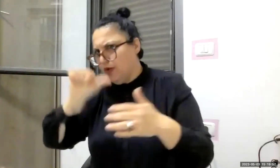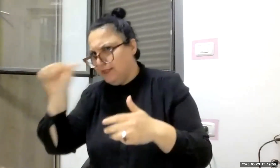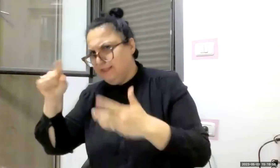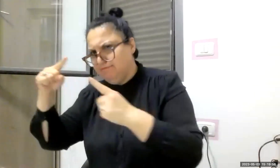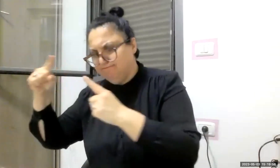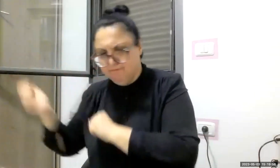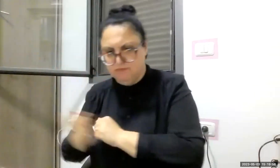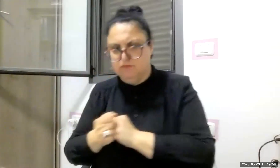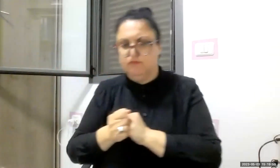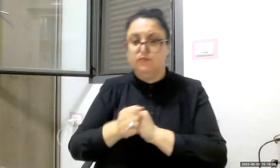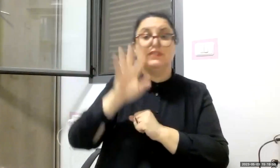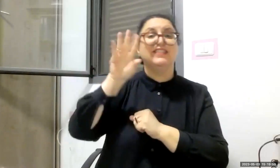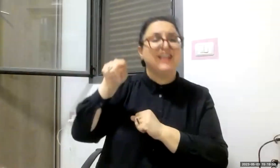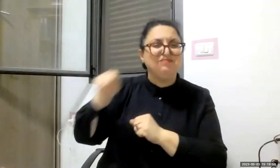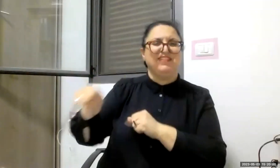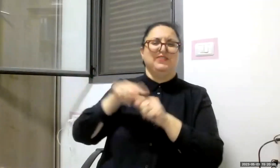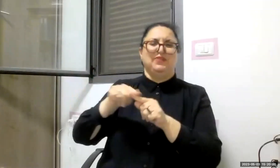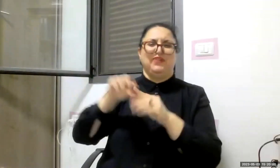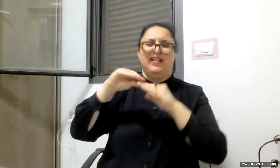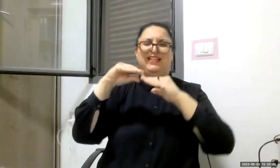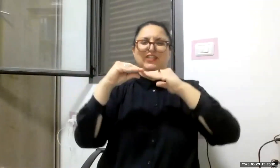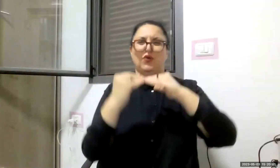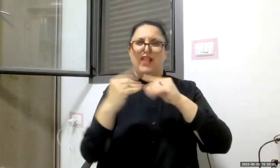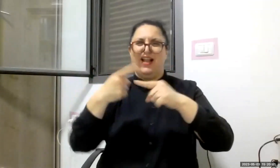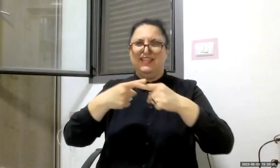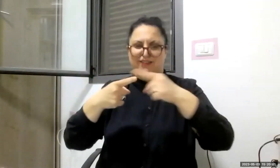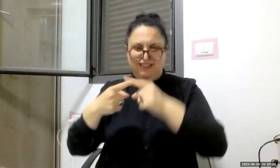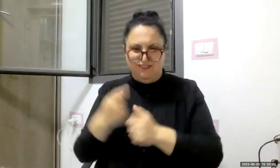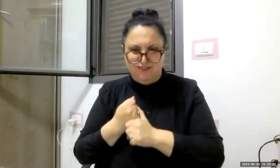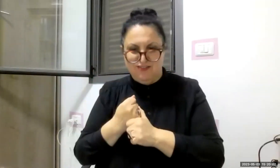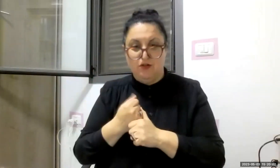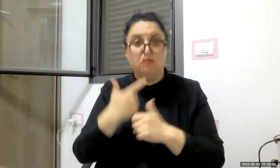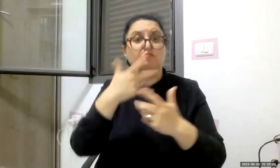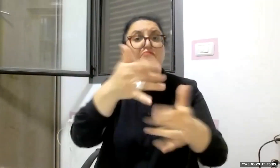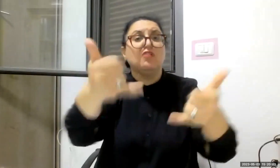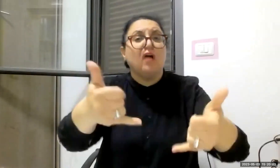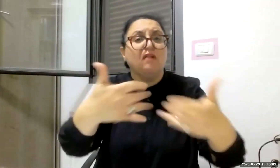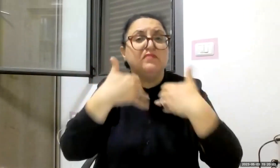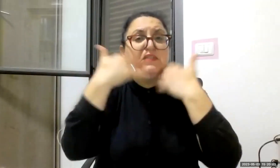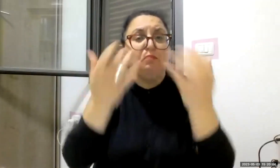חרשים עם מוגבלות נפשית, חרשים שמתמודדים עם אוטיזם,